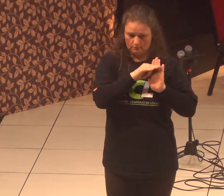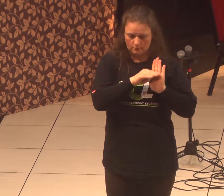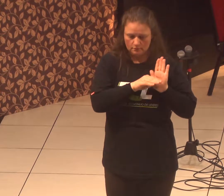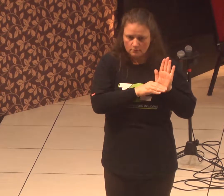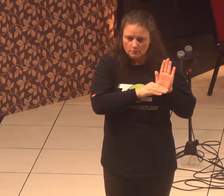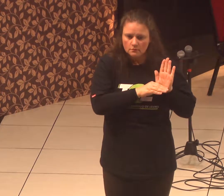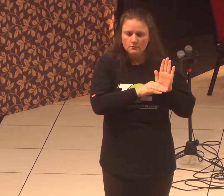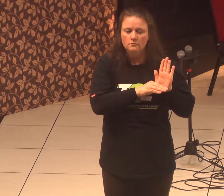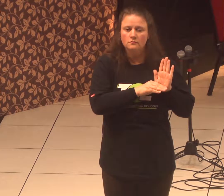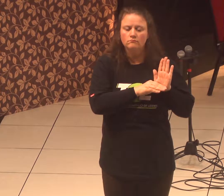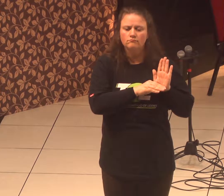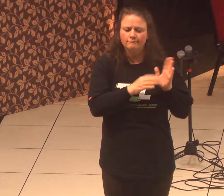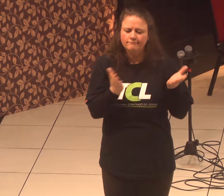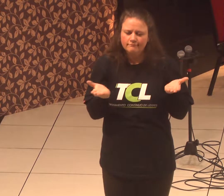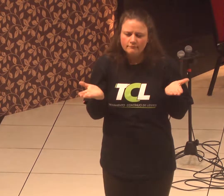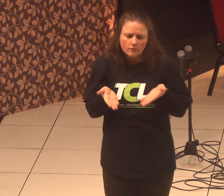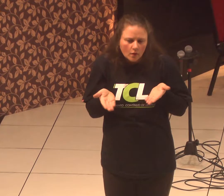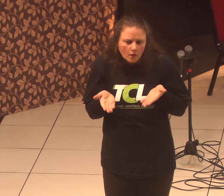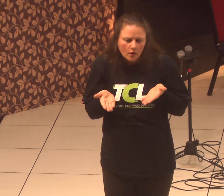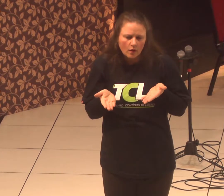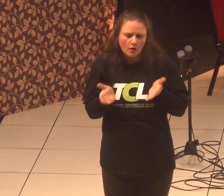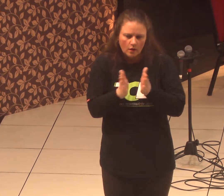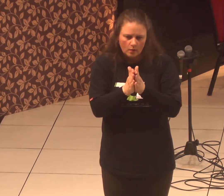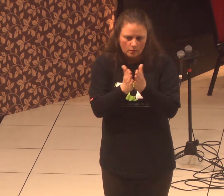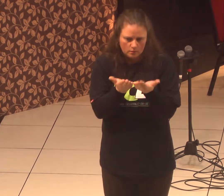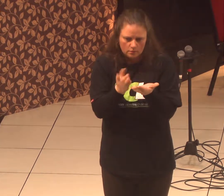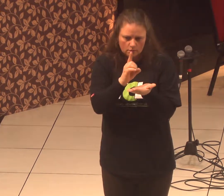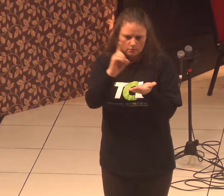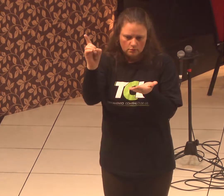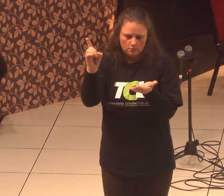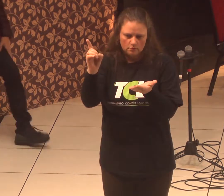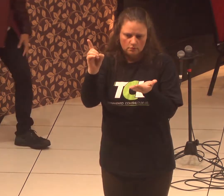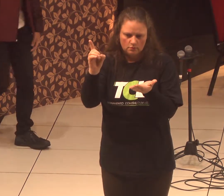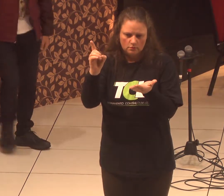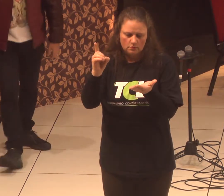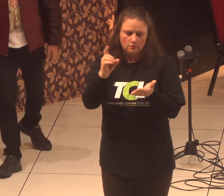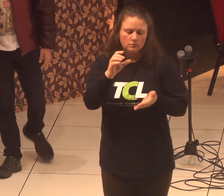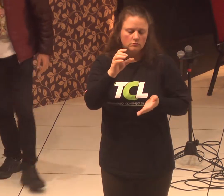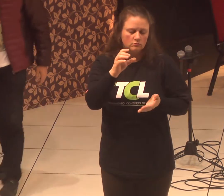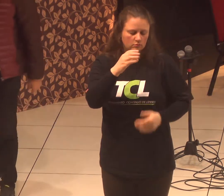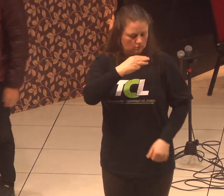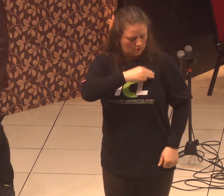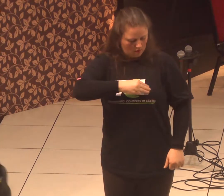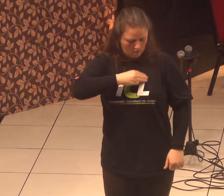certo? Eu queria que você abrisse a Bíblia, Evangelho de Mateus, capítulo 10,